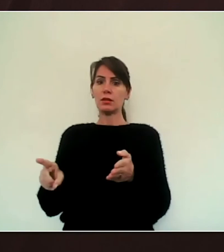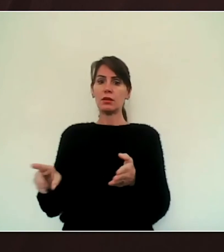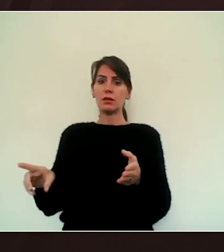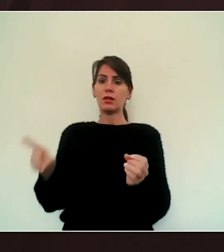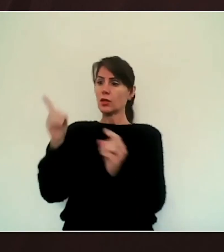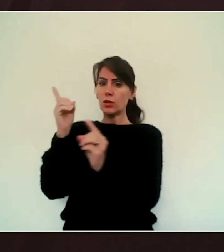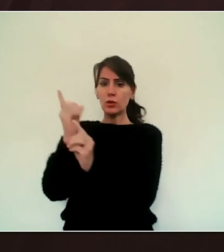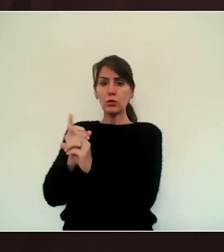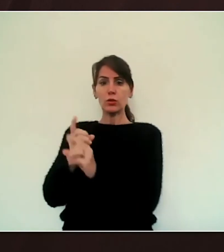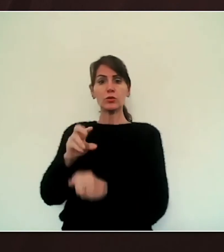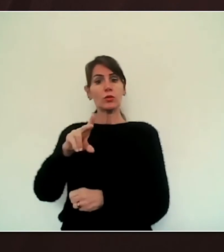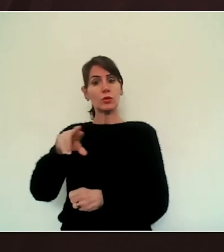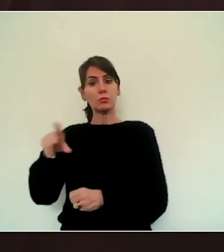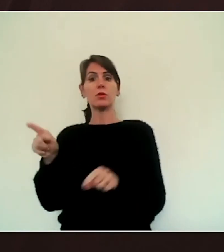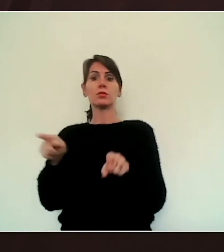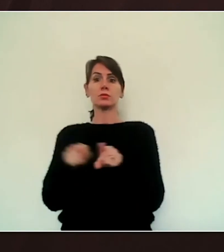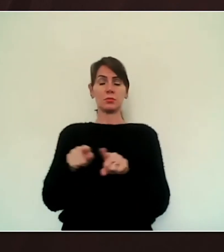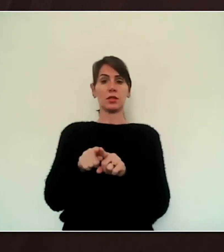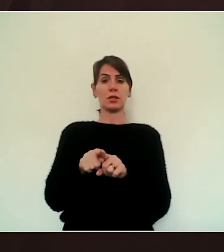todo lugar?